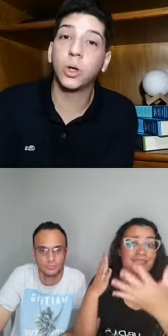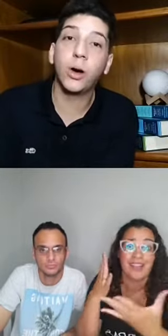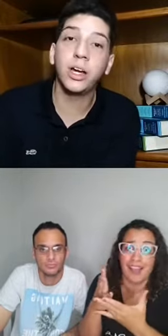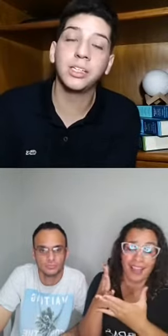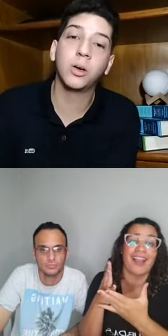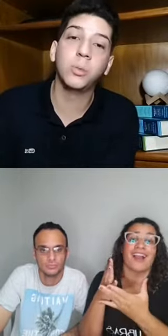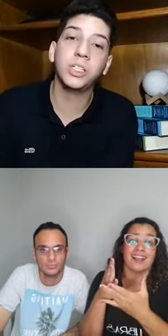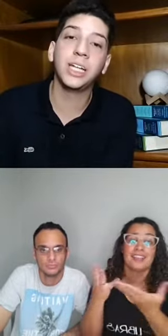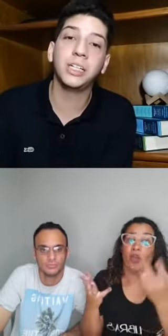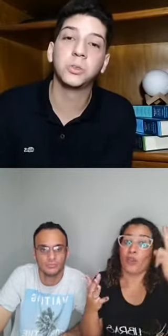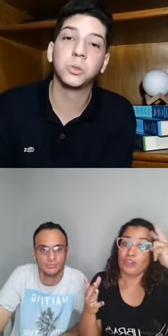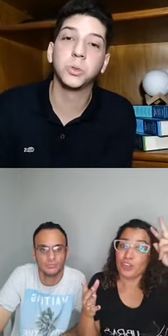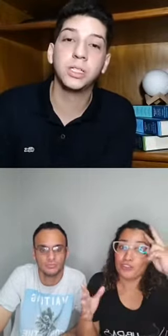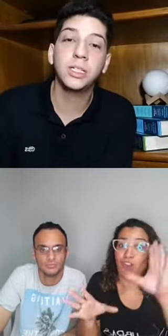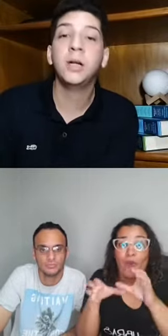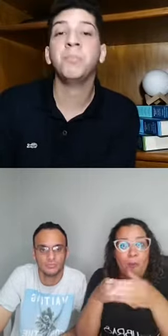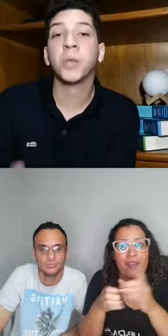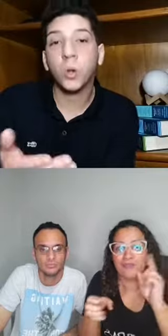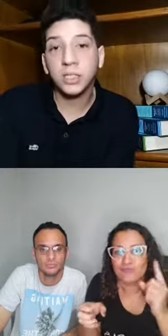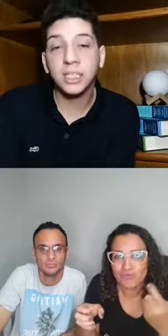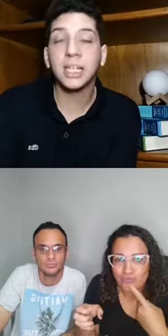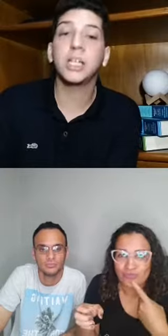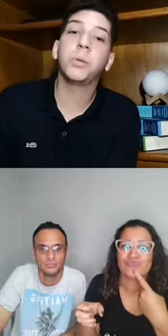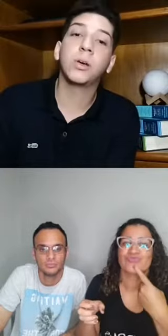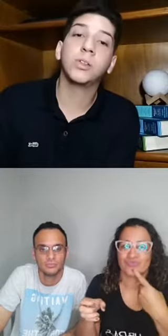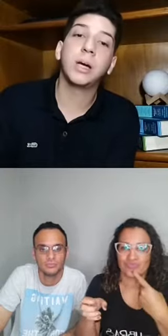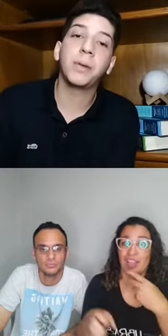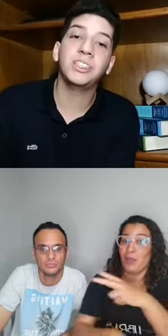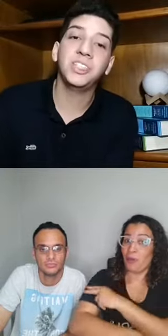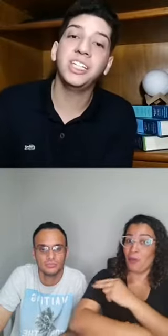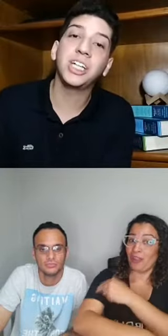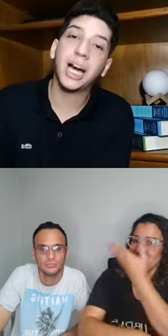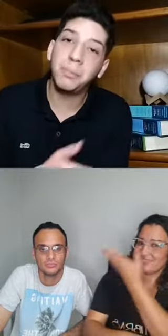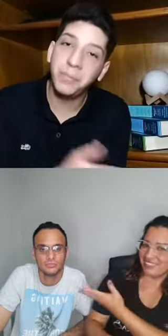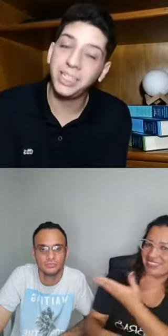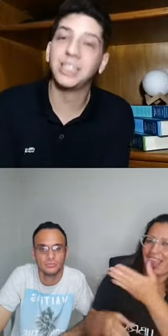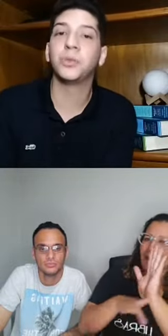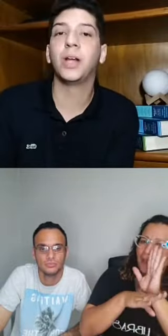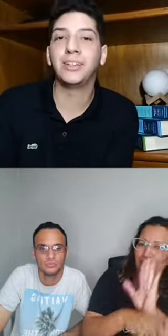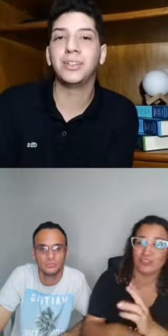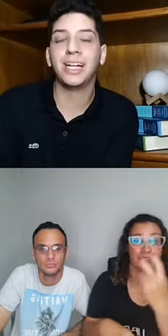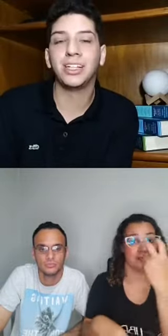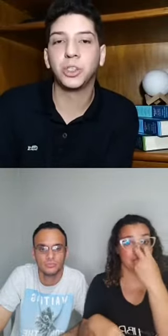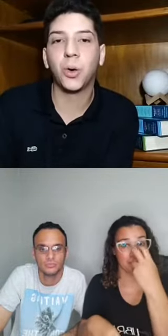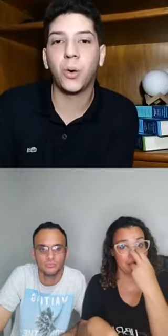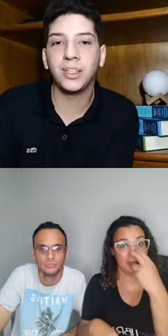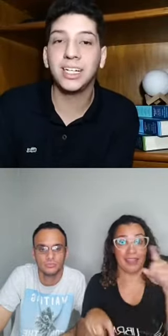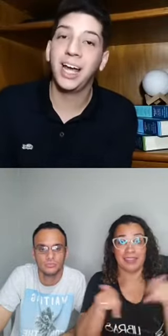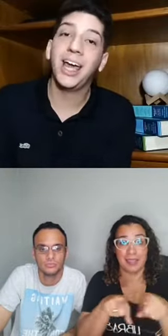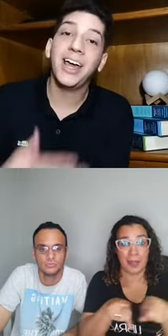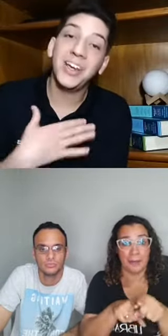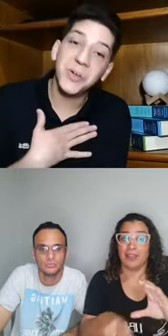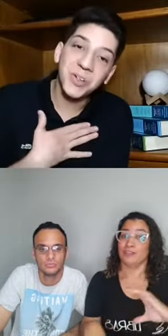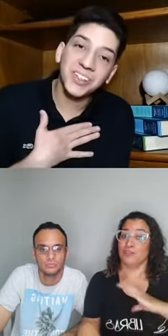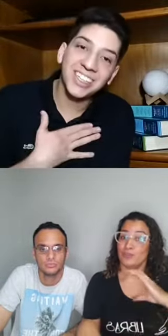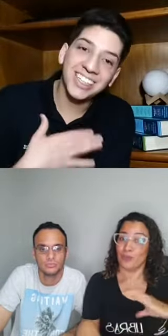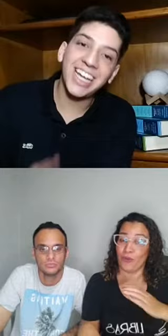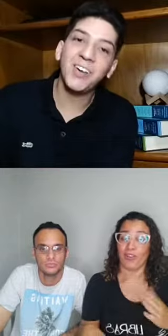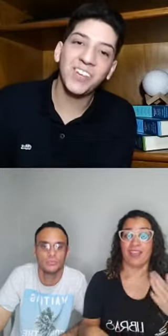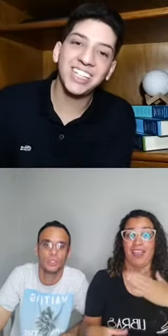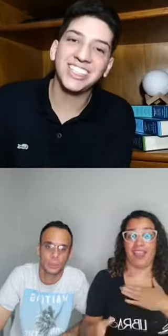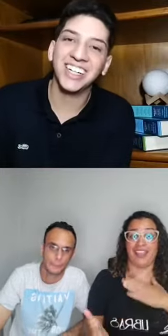da história da comunidade surda. Ronan está aqui para contar para a gente, a Camila no lado dela de coda, eu